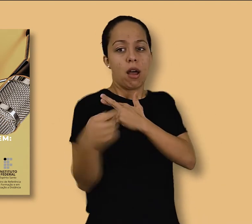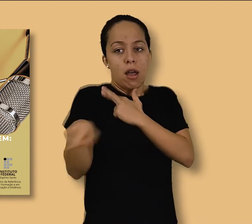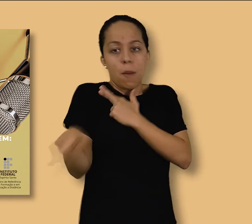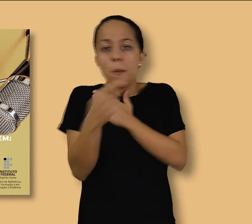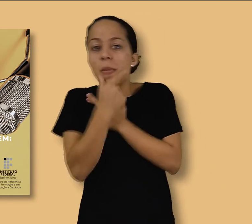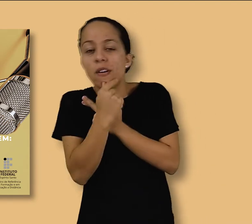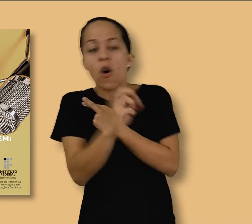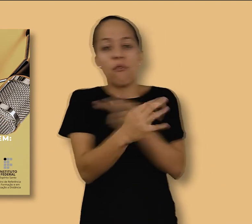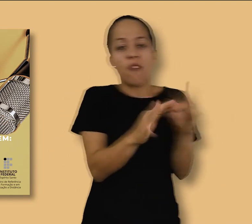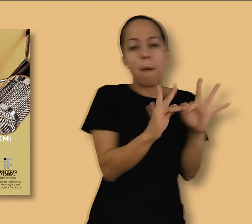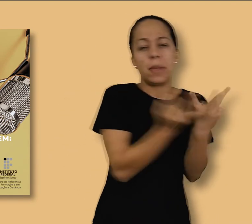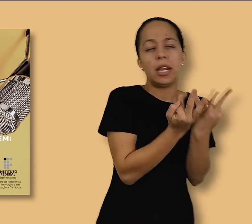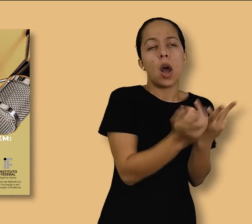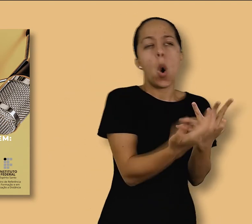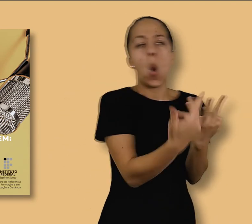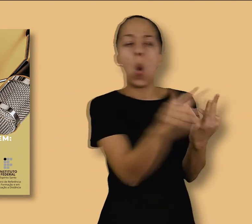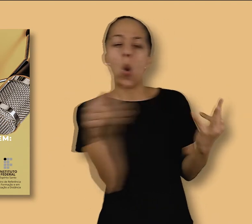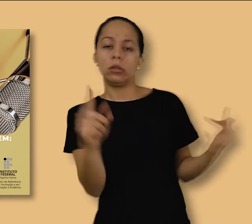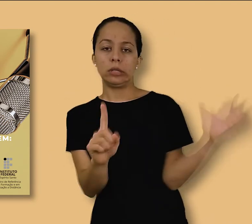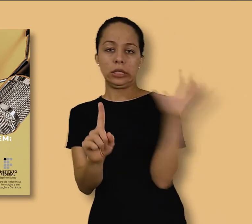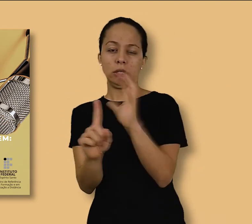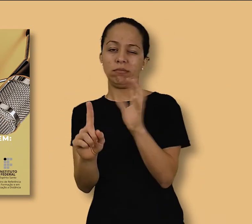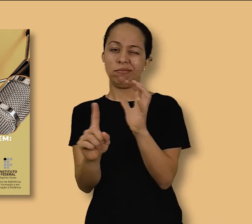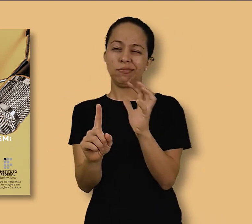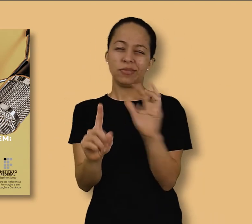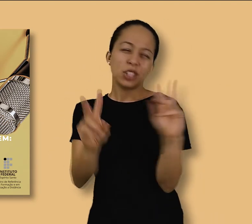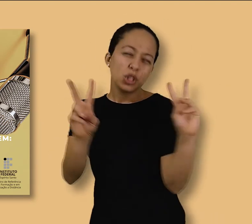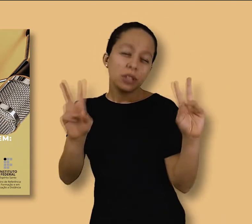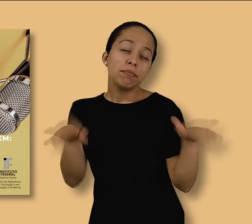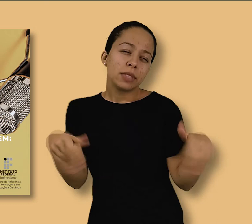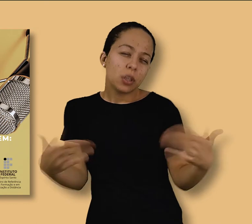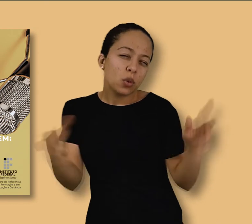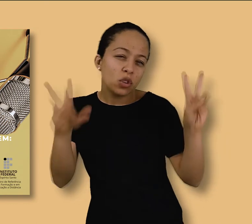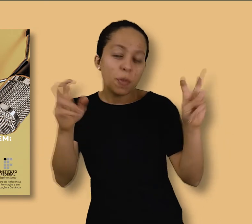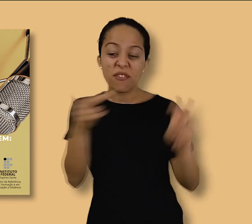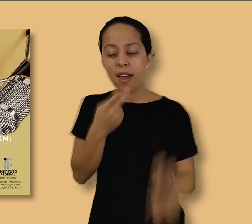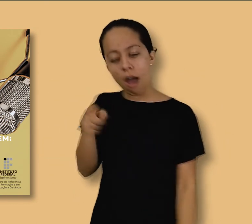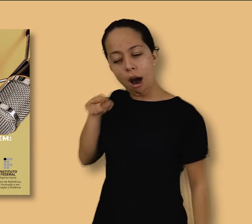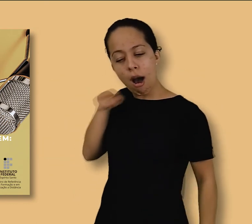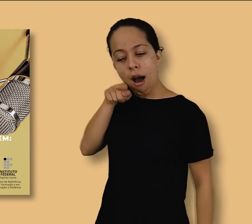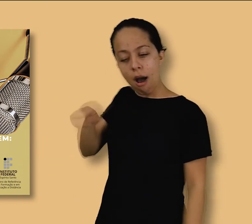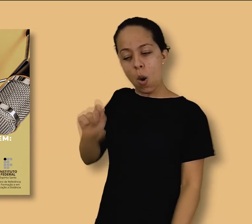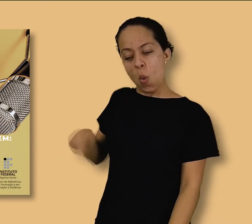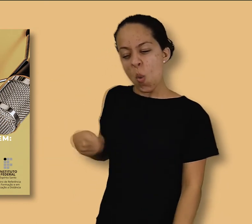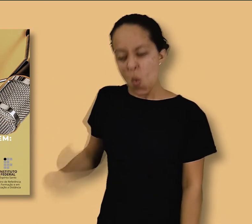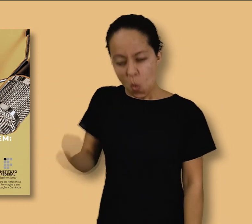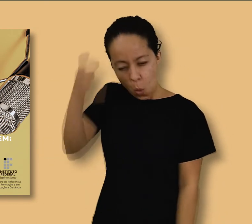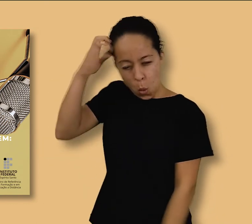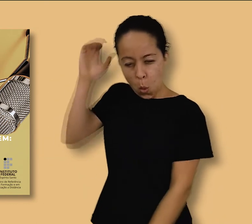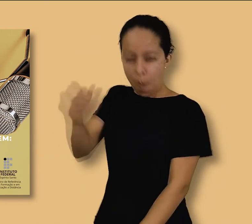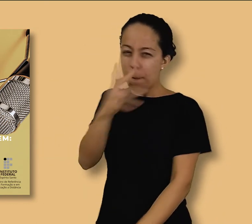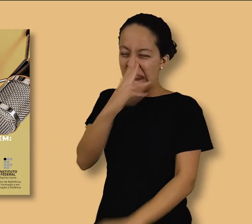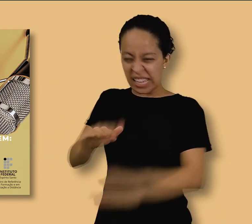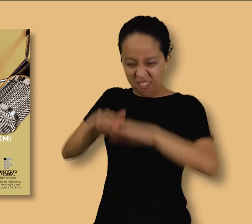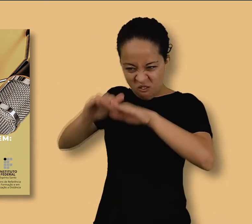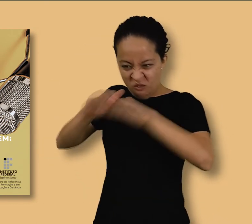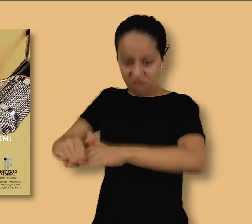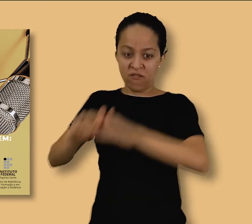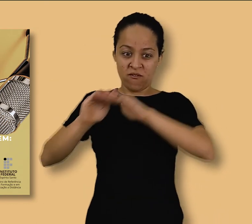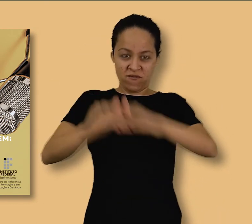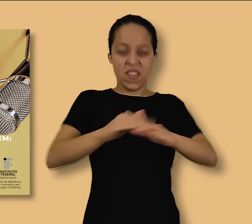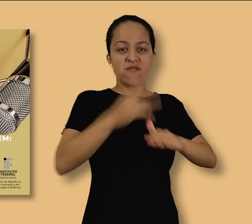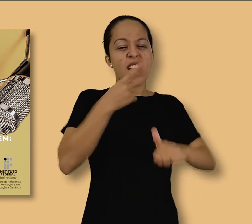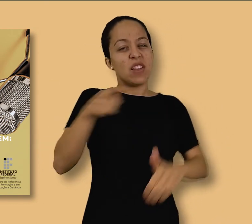então responsabilizar o aluno Ou no máximo a família desse aluno pelas causas do seu sucesso